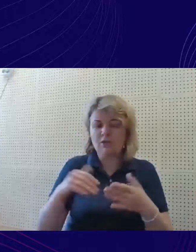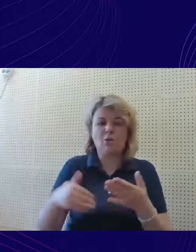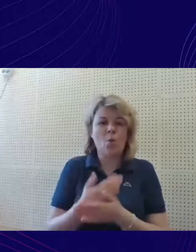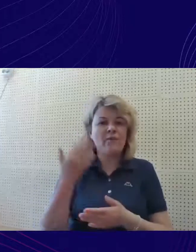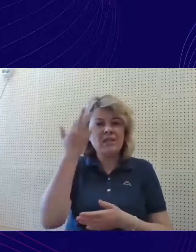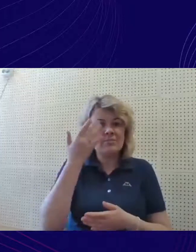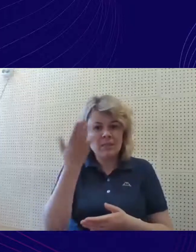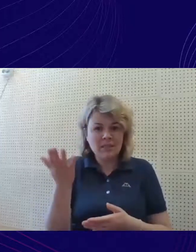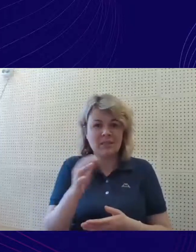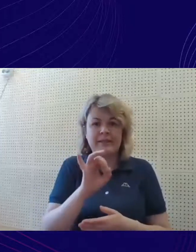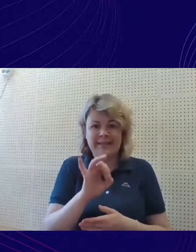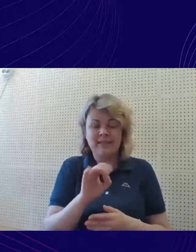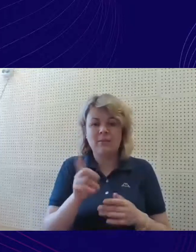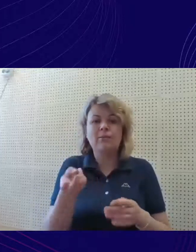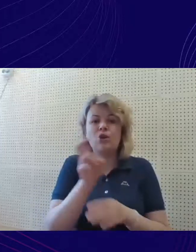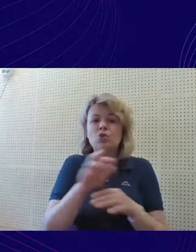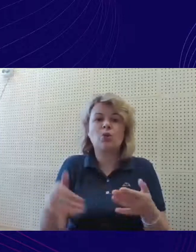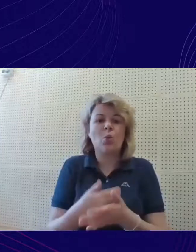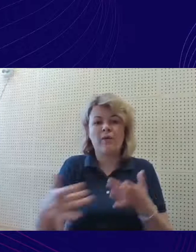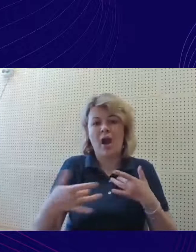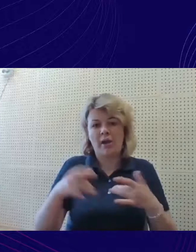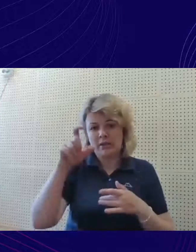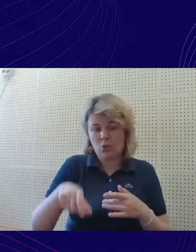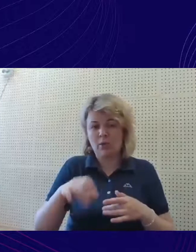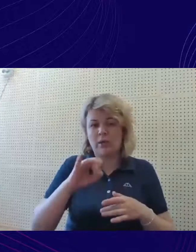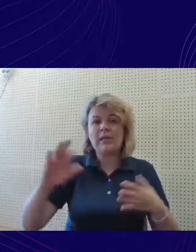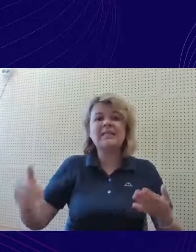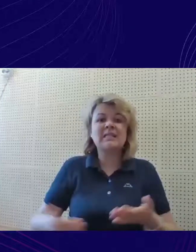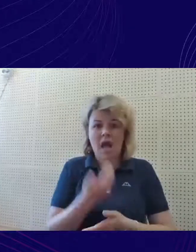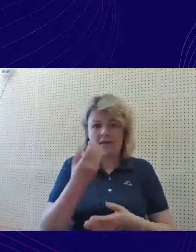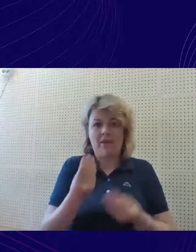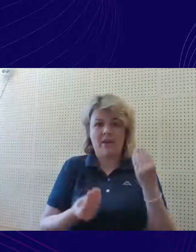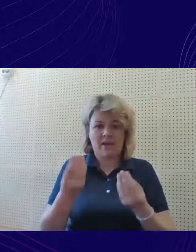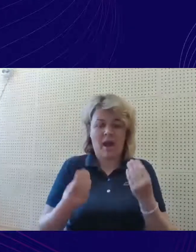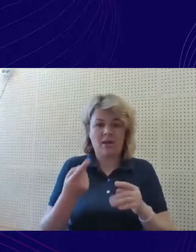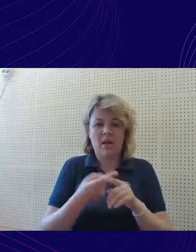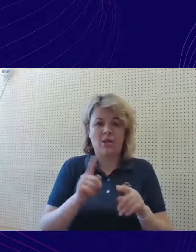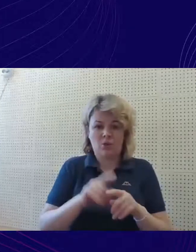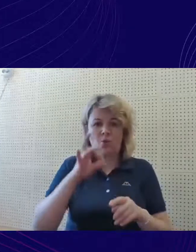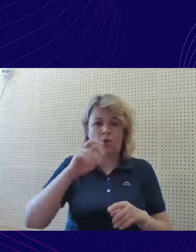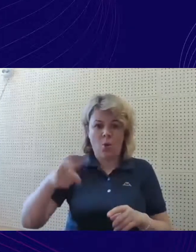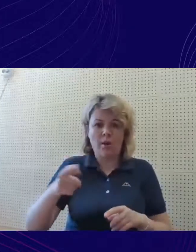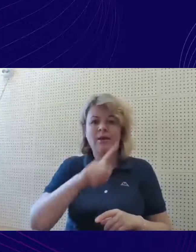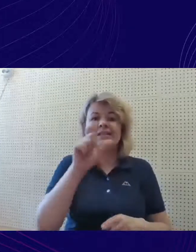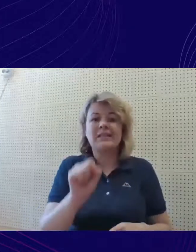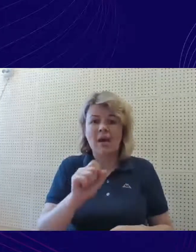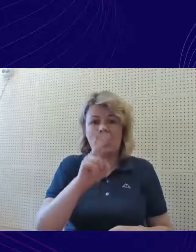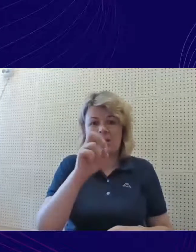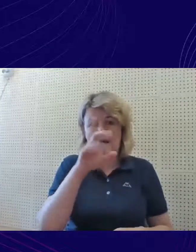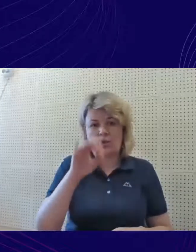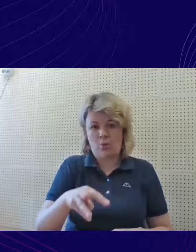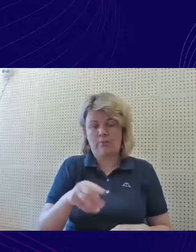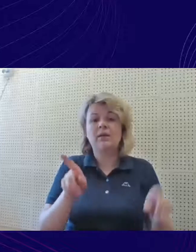актер и за кадром заново сыграл эту роль. Так бывает, и это может помочь.